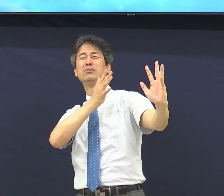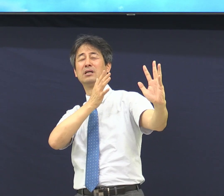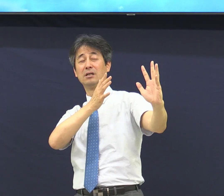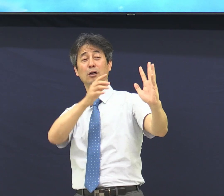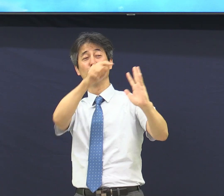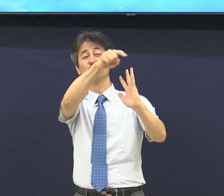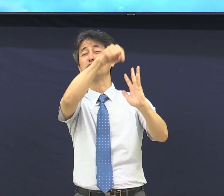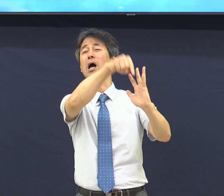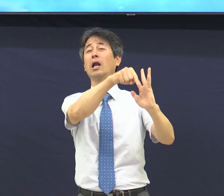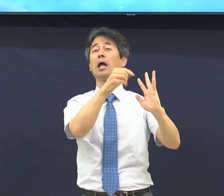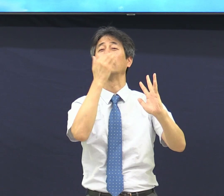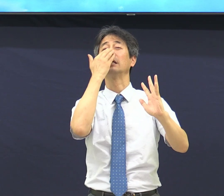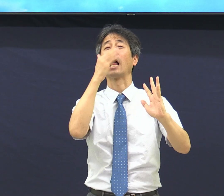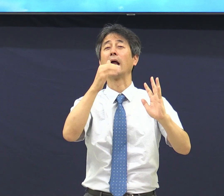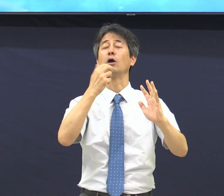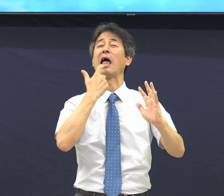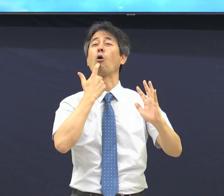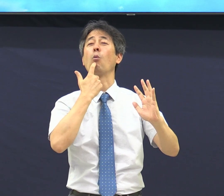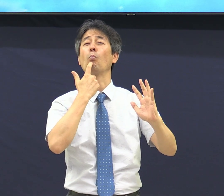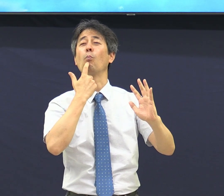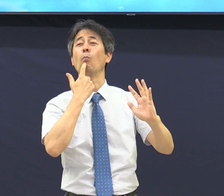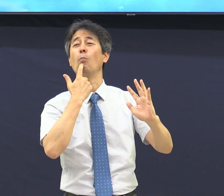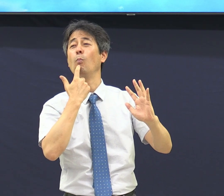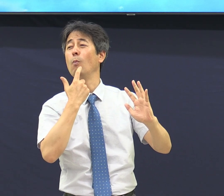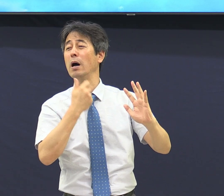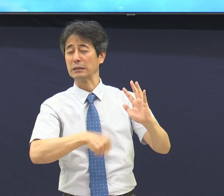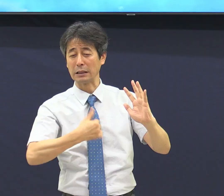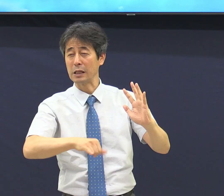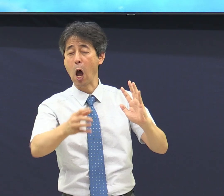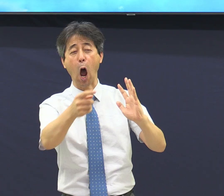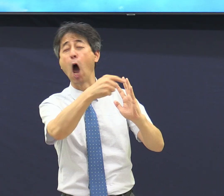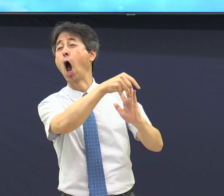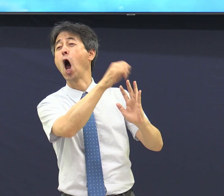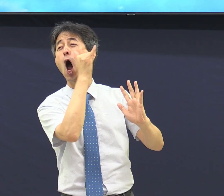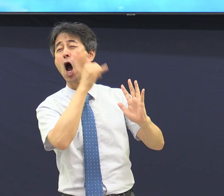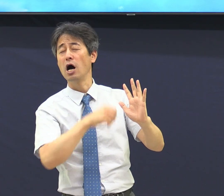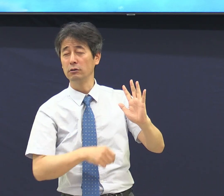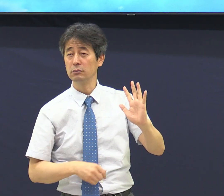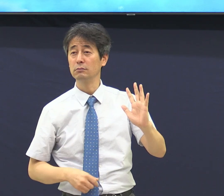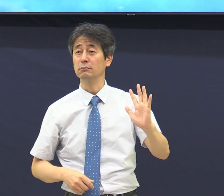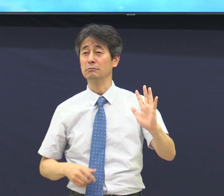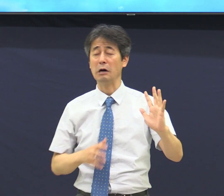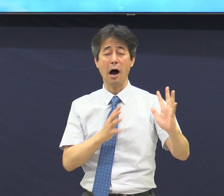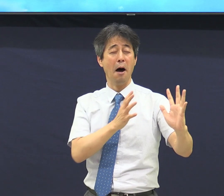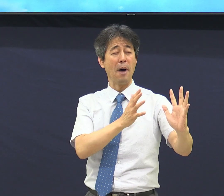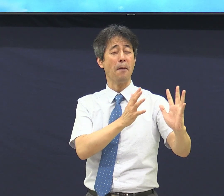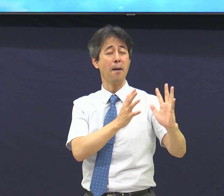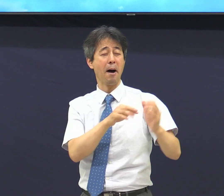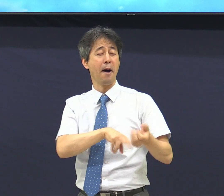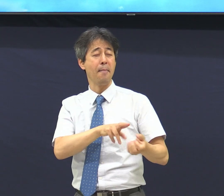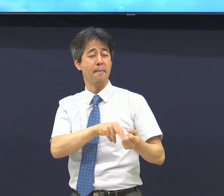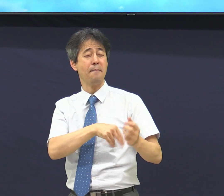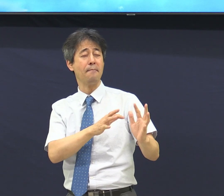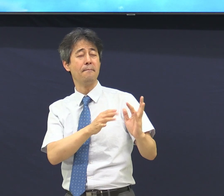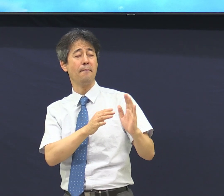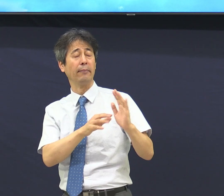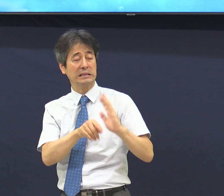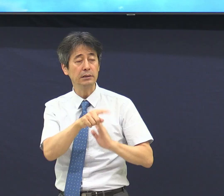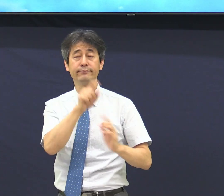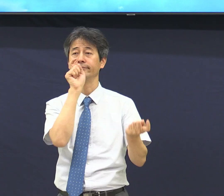사람들이 그 양식을 사고자 줄을 섰고 이제 야곱의 자녀들도 그